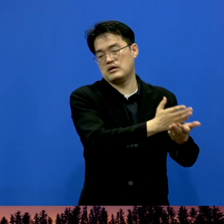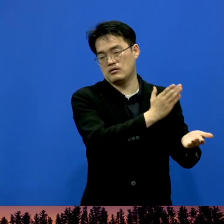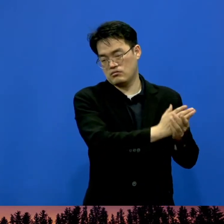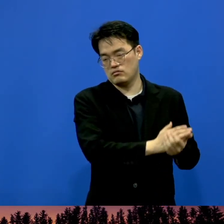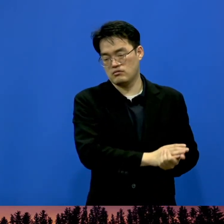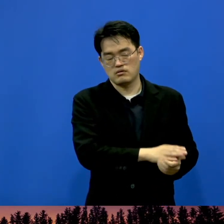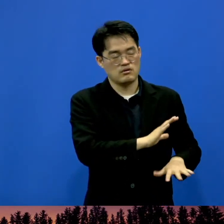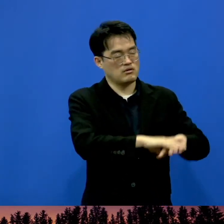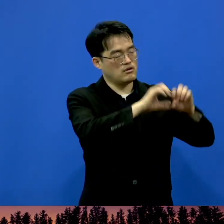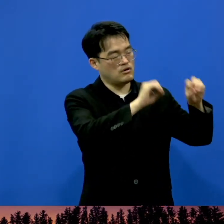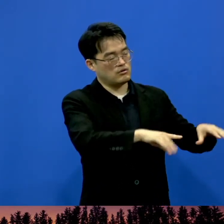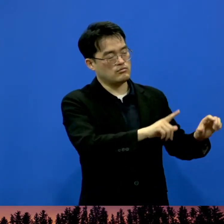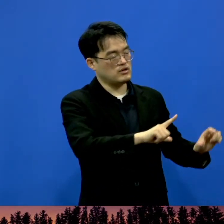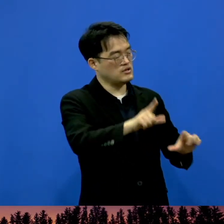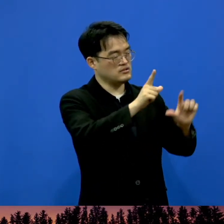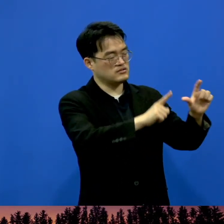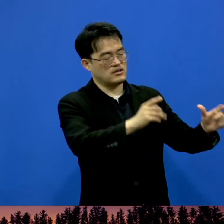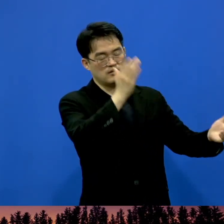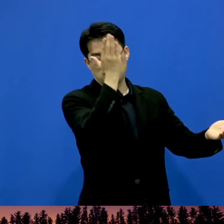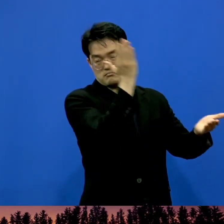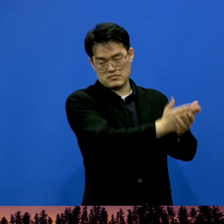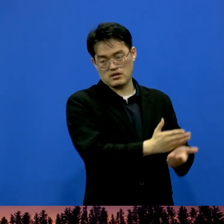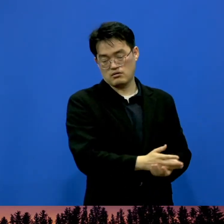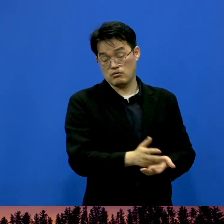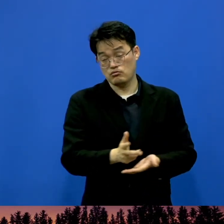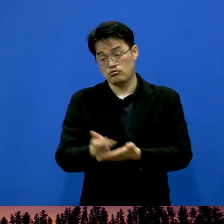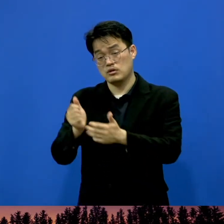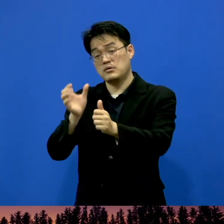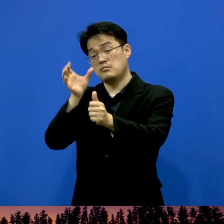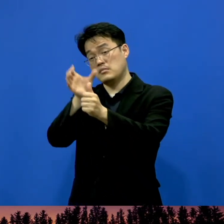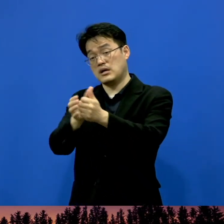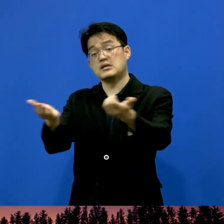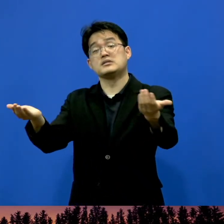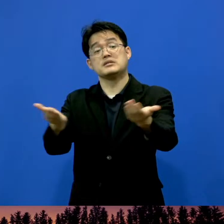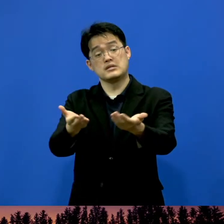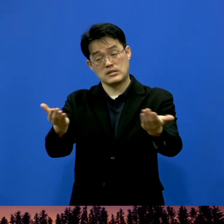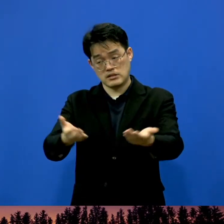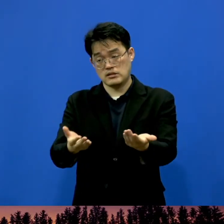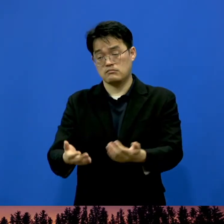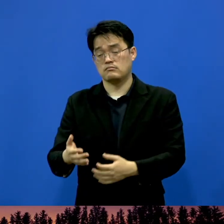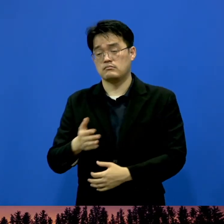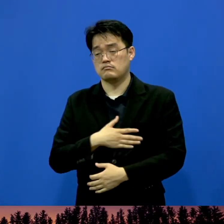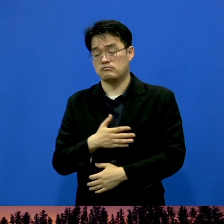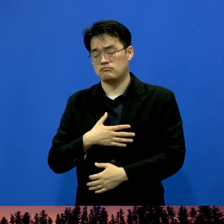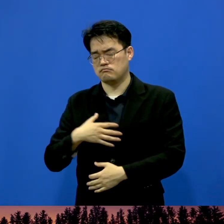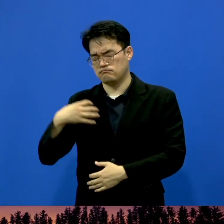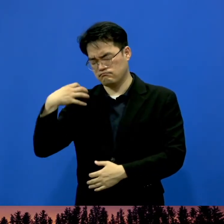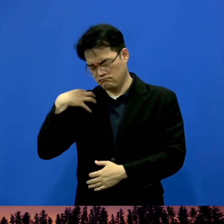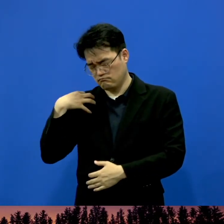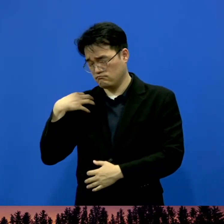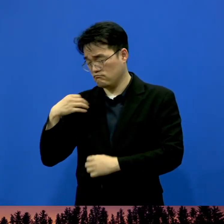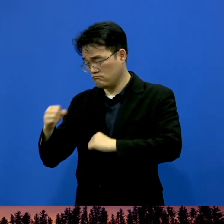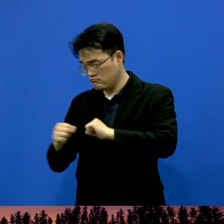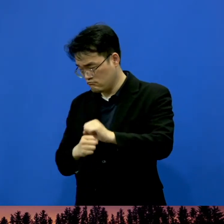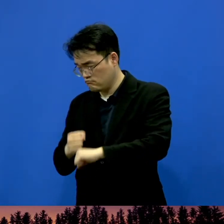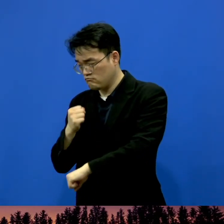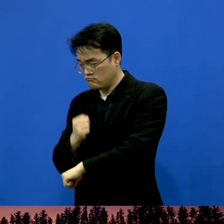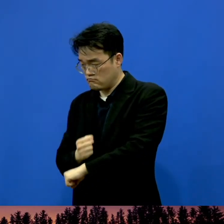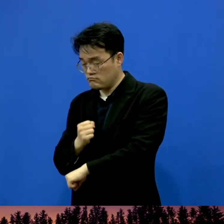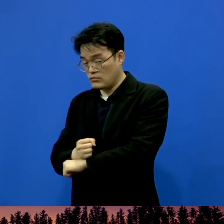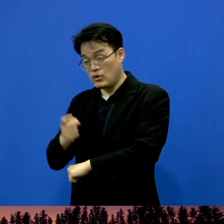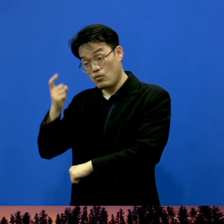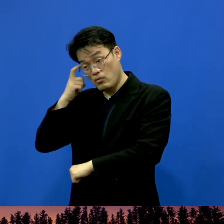헛된 삶이에요, 여러분. 그것은 헛된 삶이에요. 주님이 맡기신 일이라면 해볼만 하는 거예요. 왜냐하면 그게